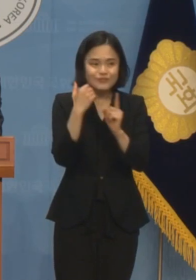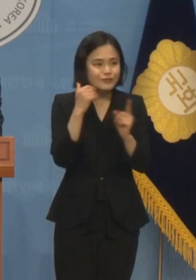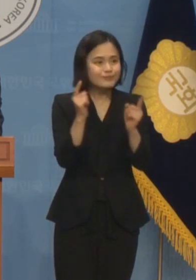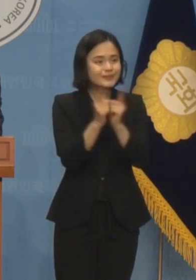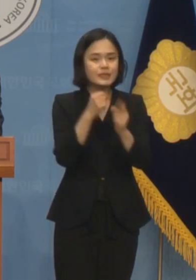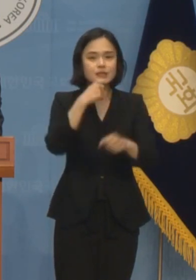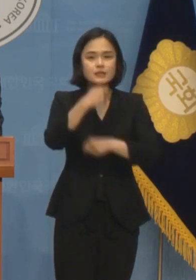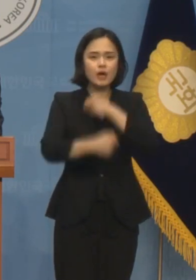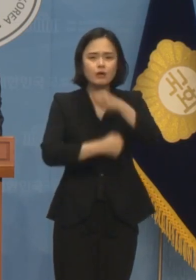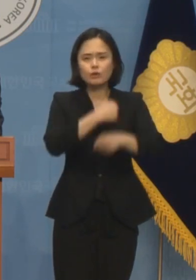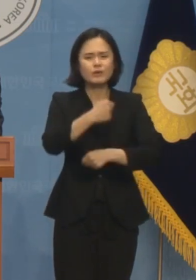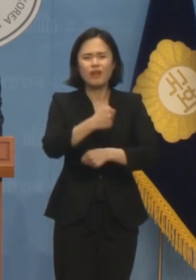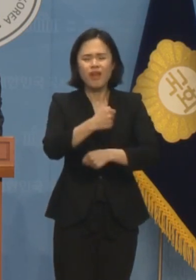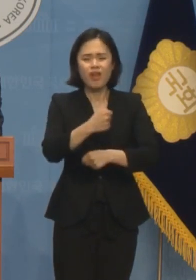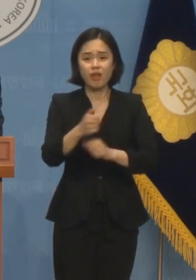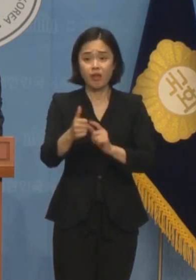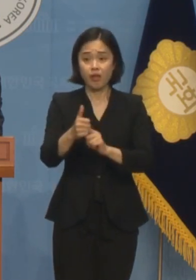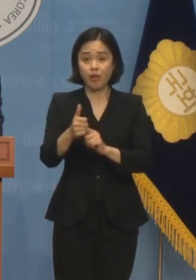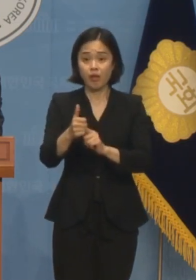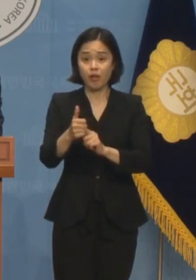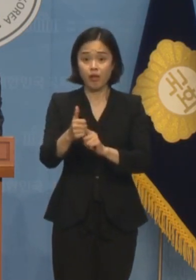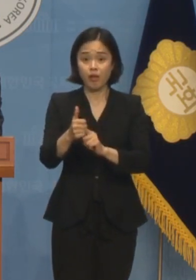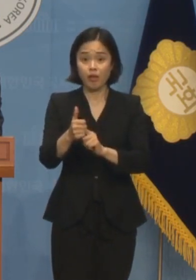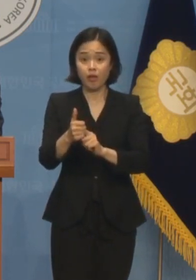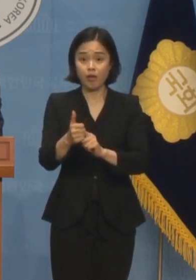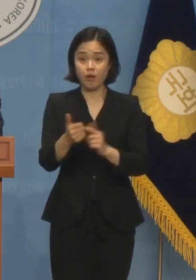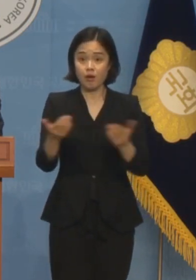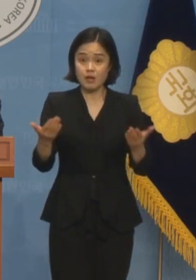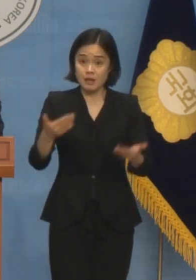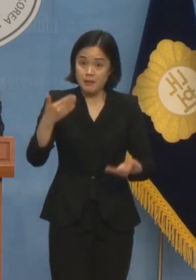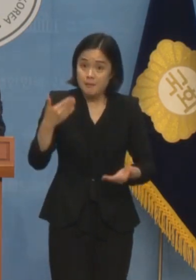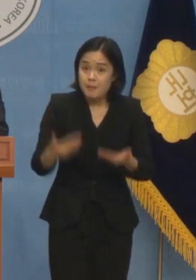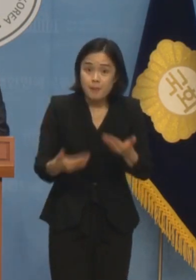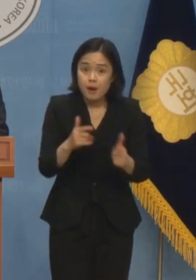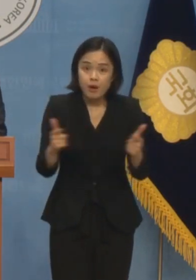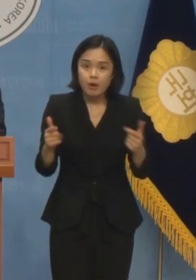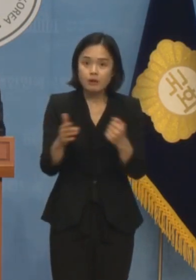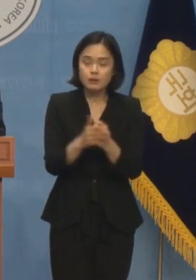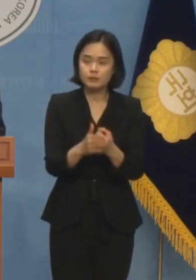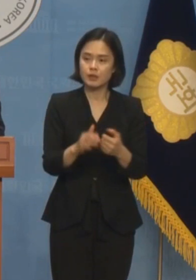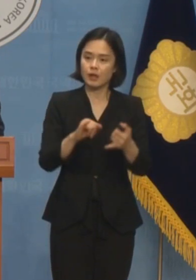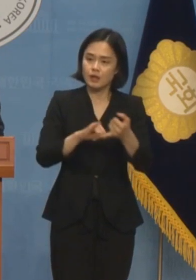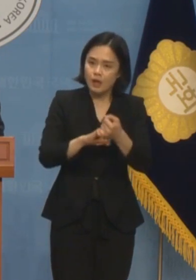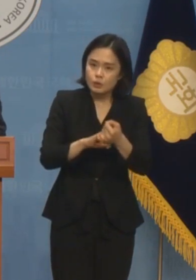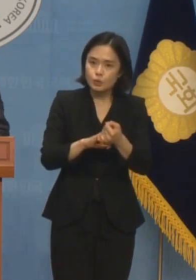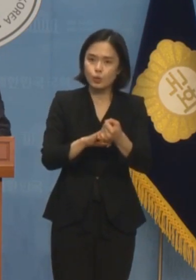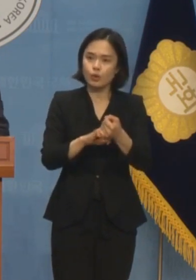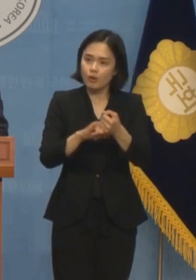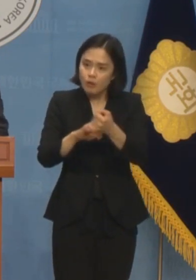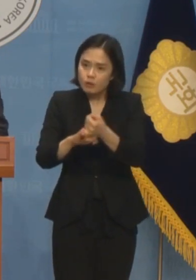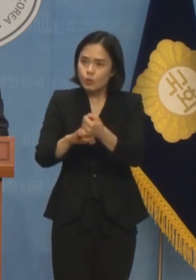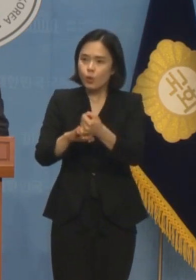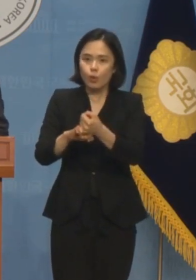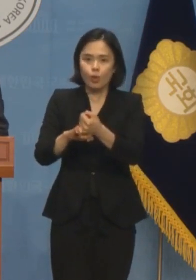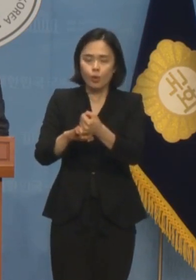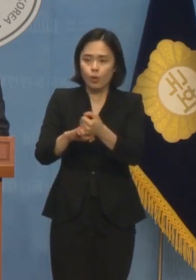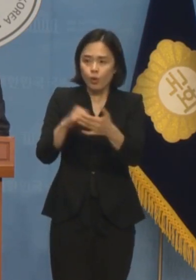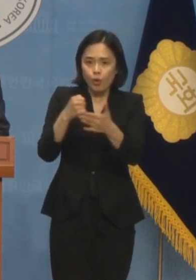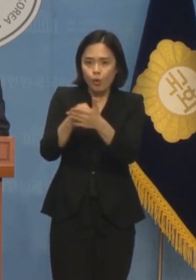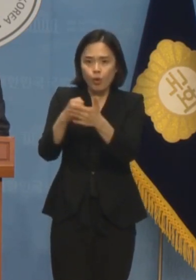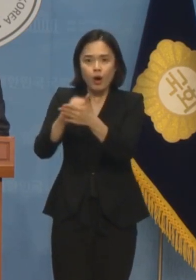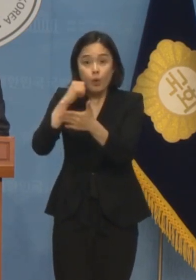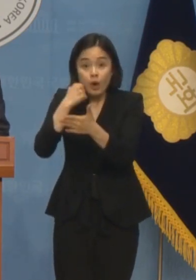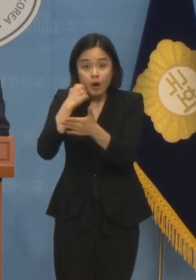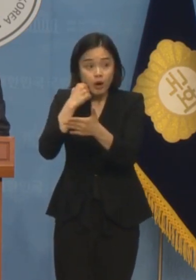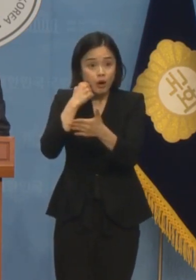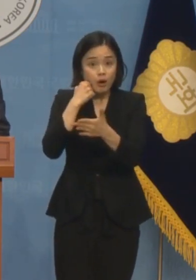시간, 사단장의 참모진을 포함한 저녁 식사까지 제안하고 있었습니다. 이 카톡 대화에서 확인할